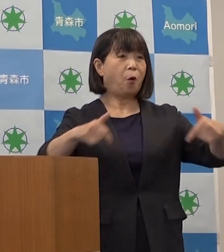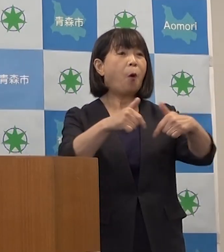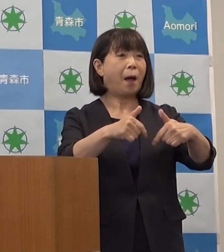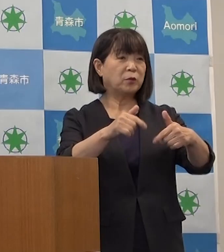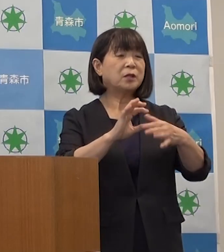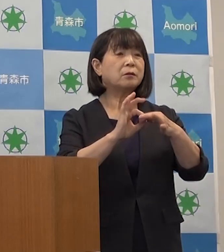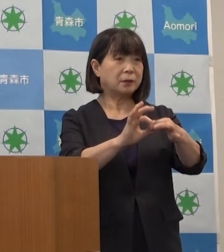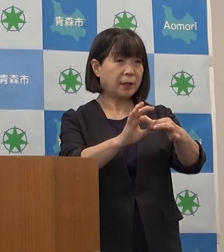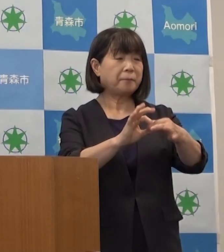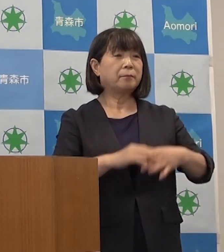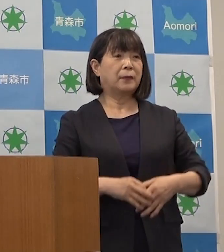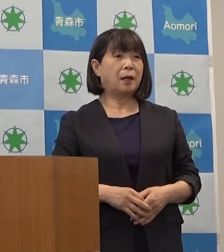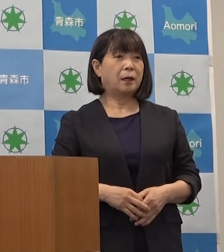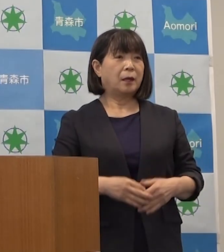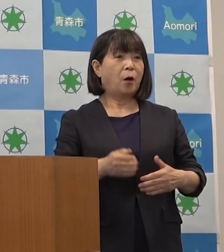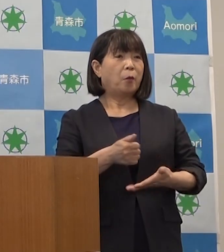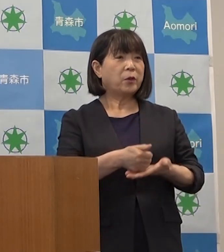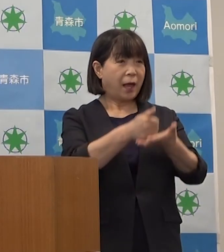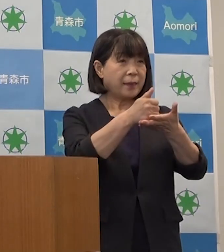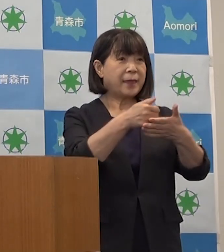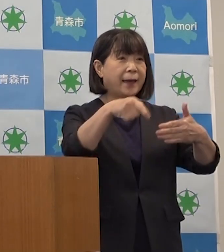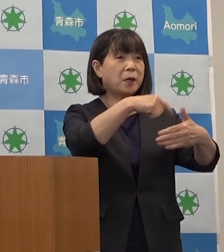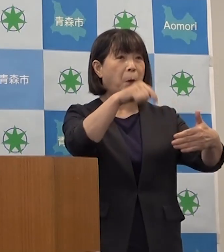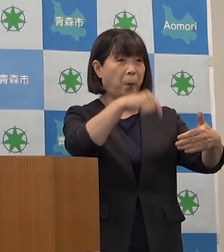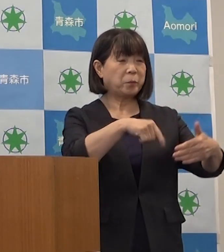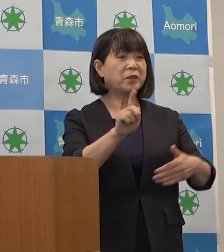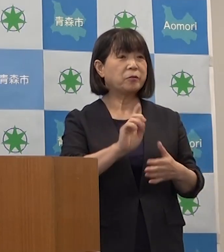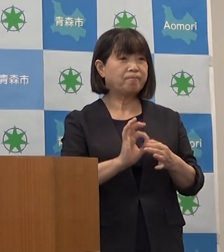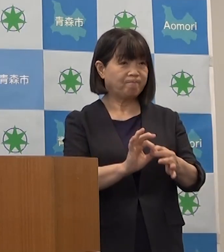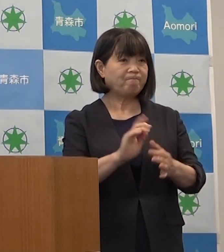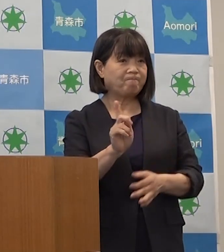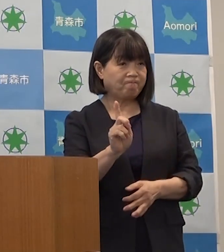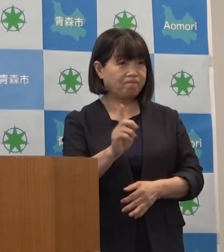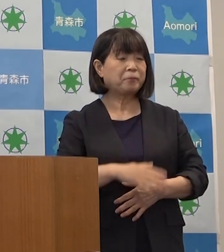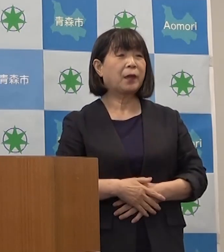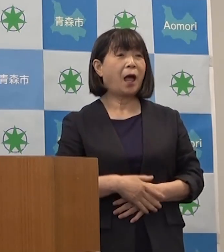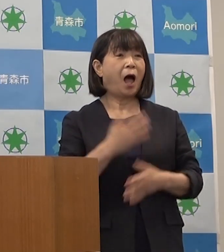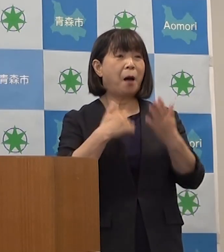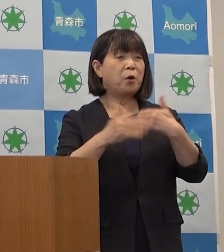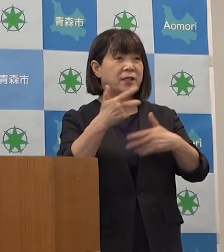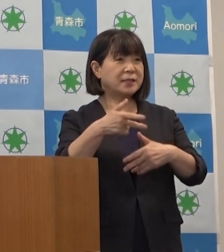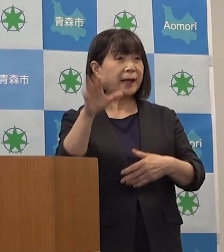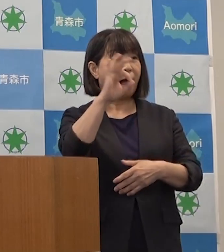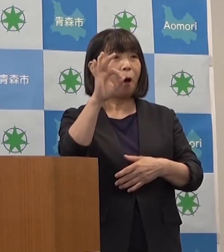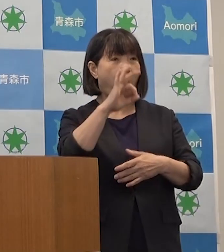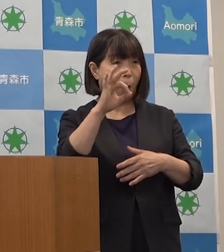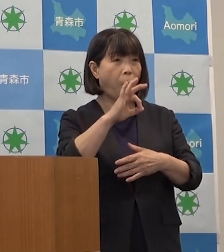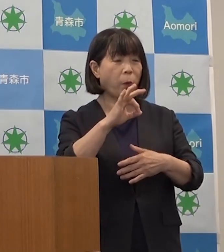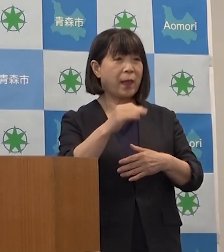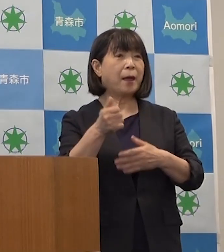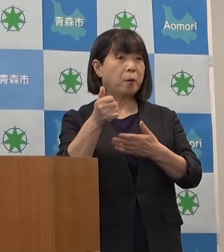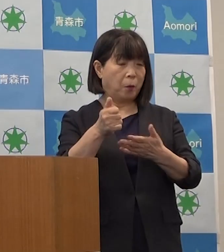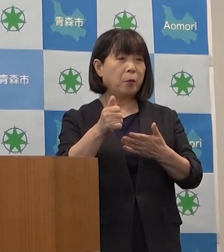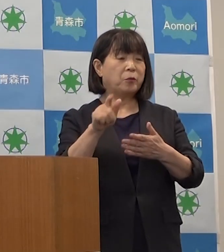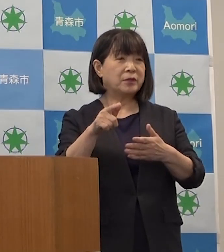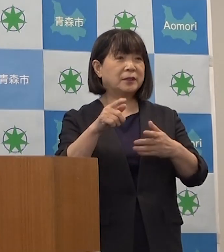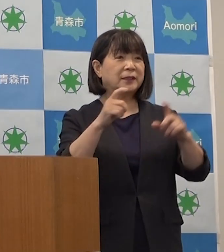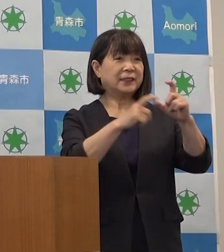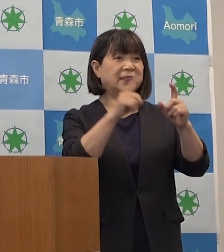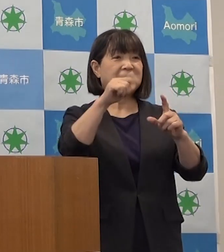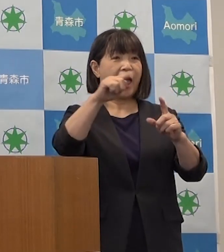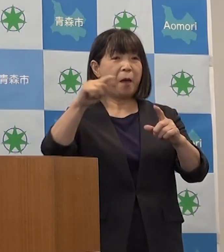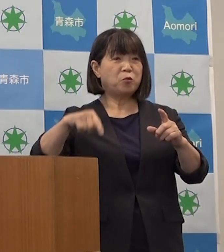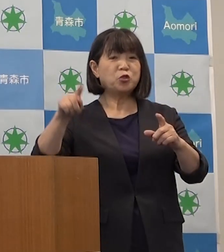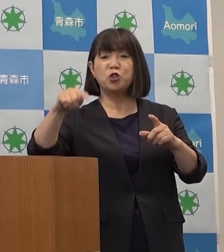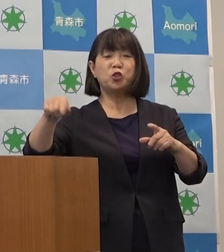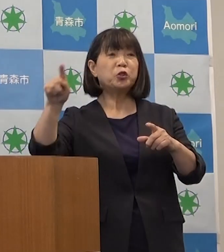てでございますが、主な内容としましては、青森市観光大使であります GMU による陸奥湾フォーラム